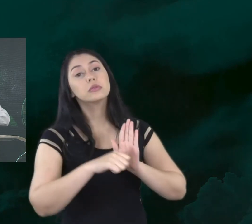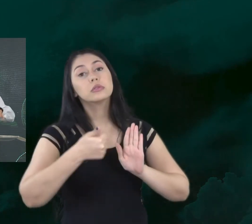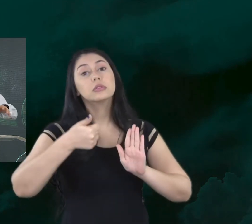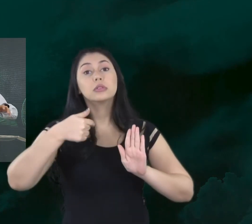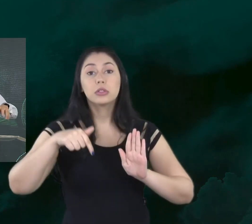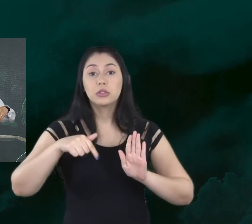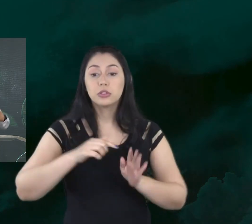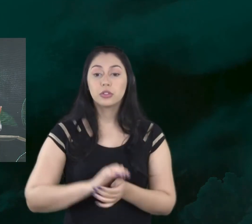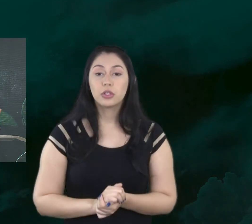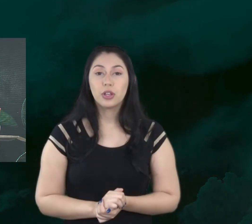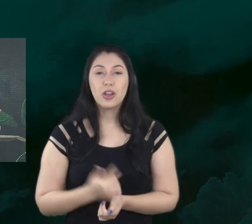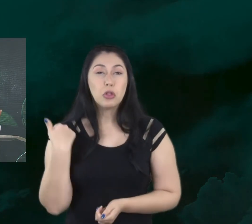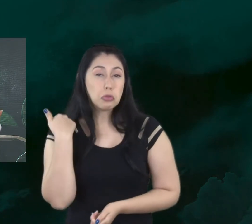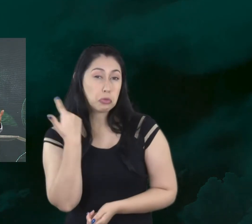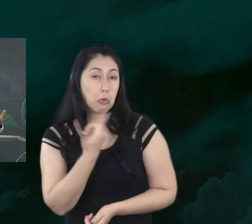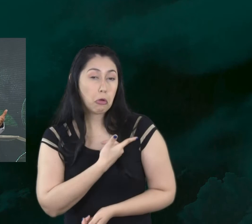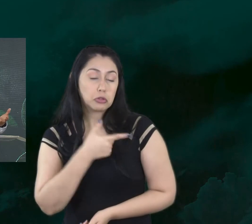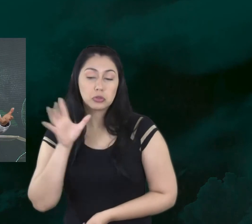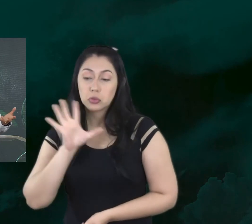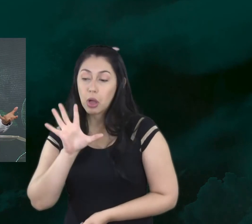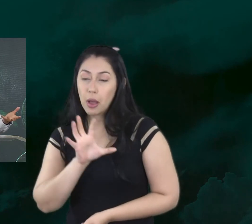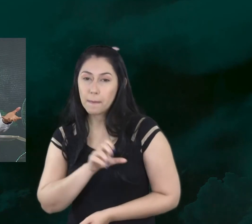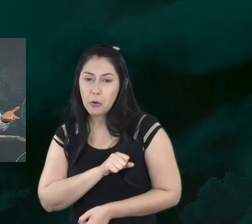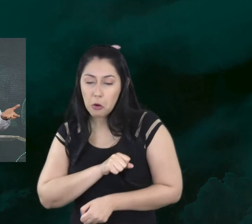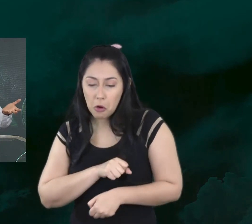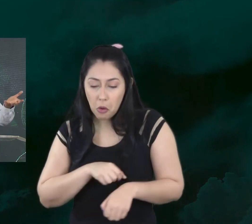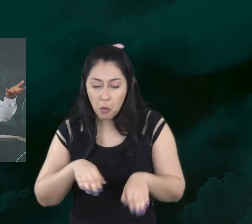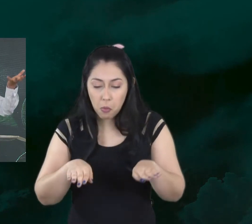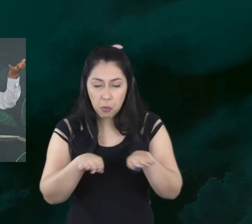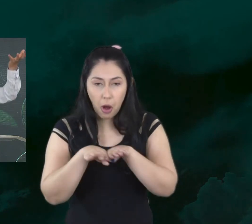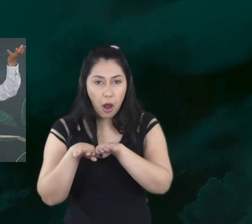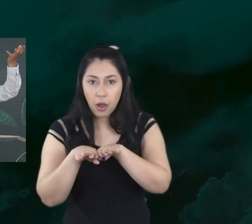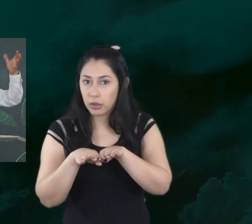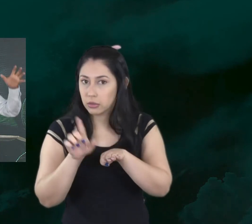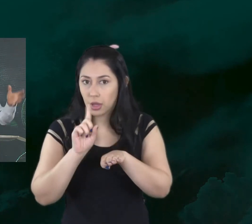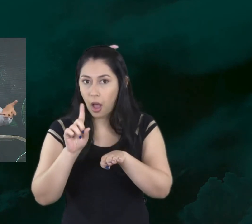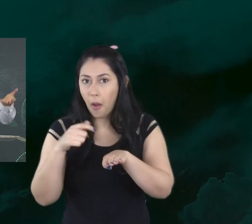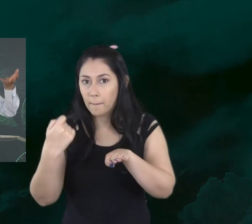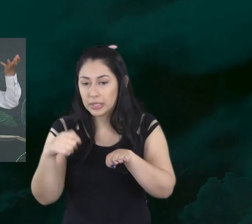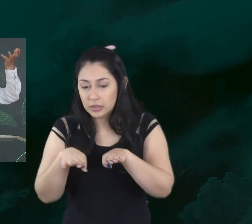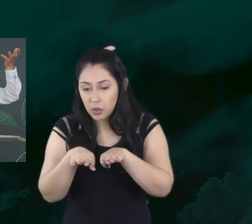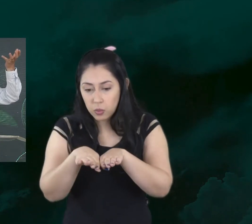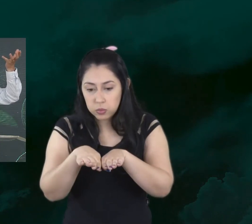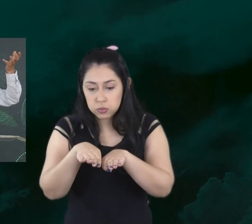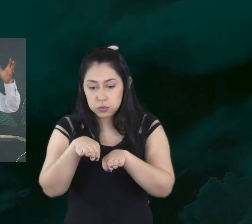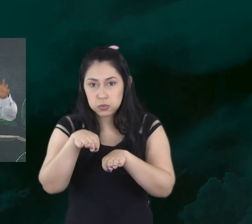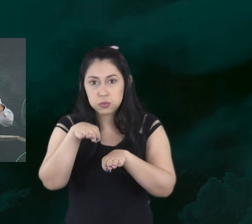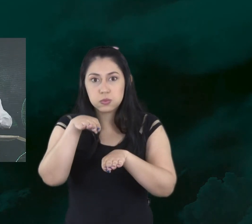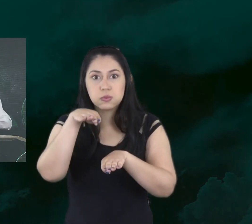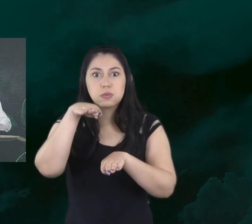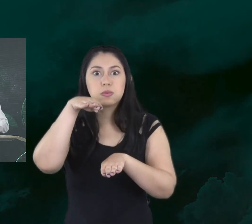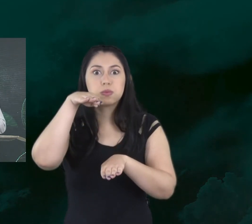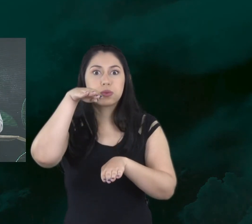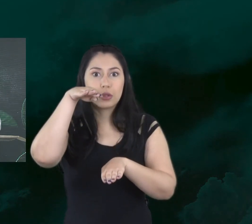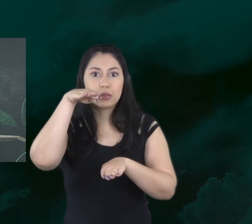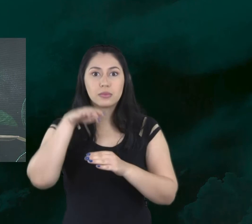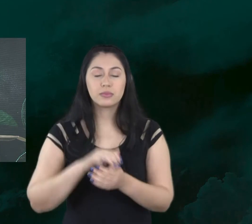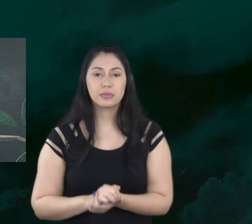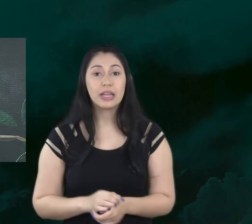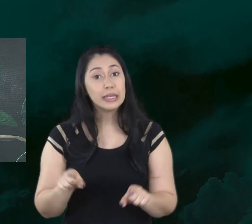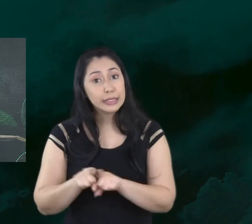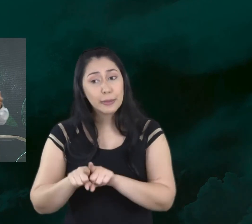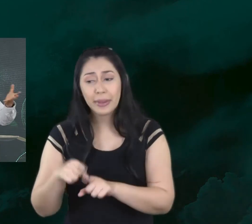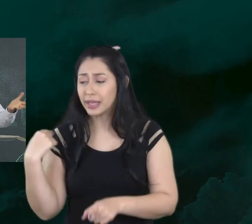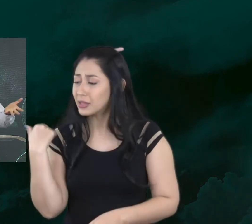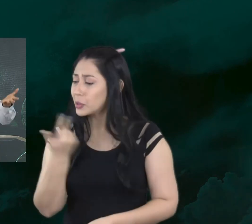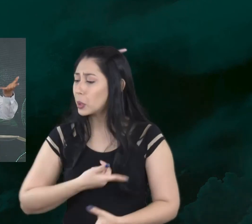nosso nível de amor tem que ir para outro nível, subir de nível. E o nosso nível de